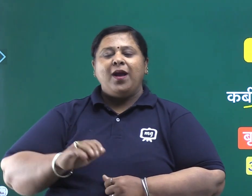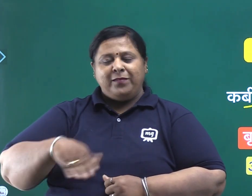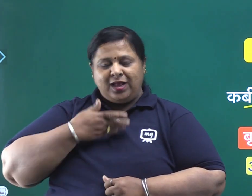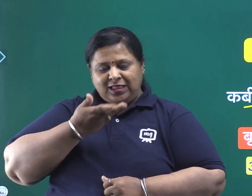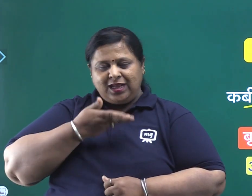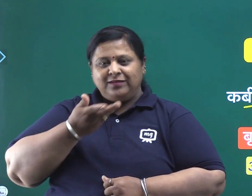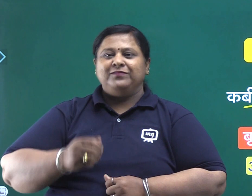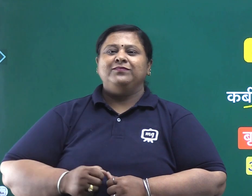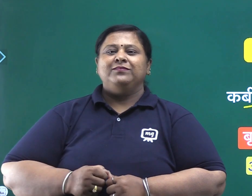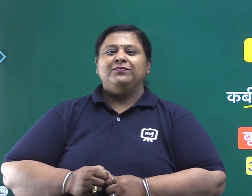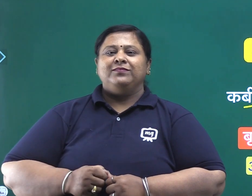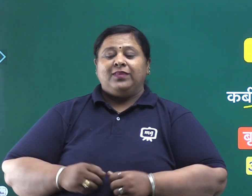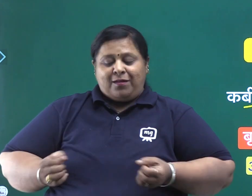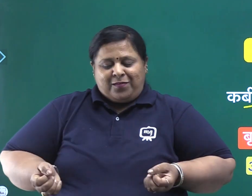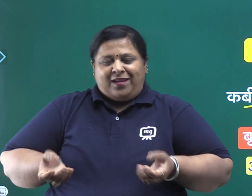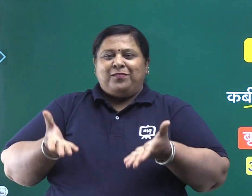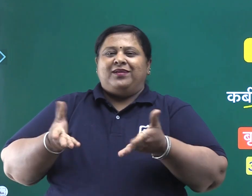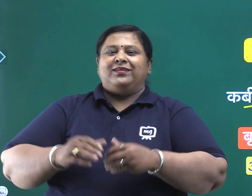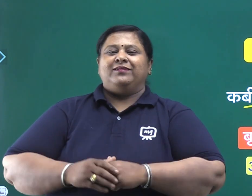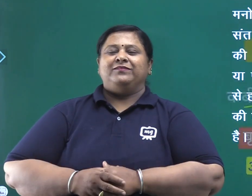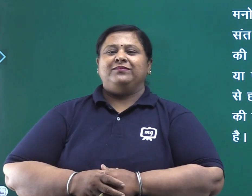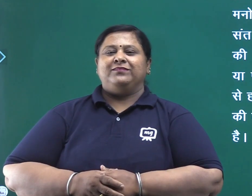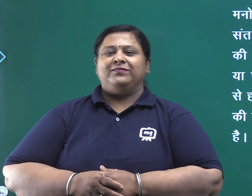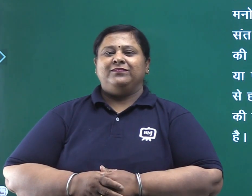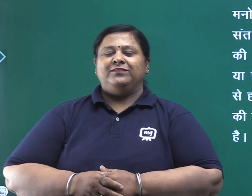अध्ययन प्रारंभ करते हैं।